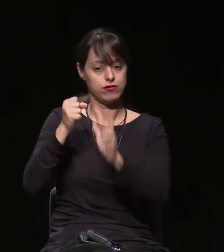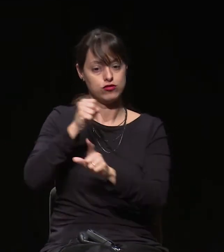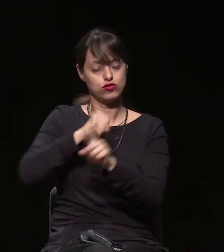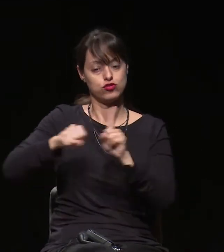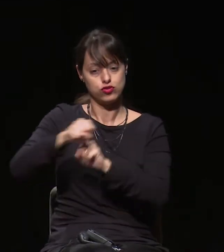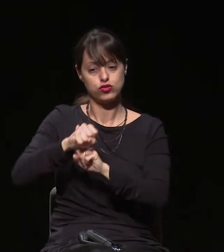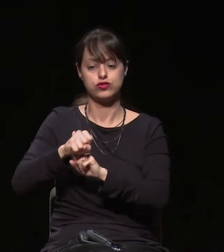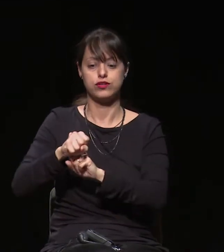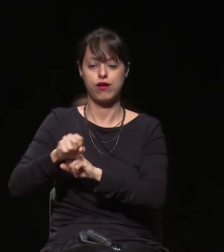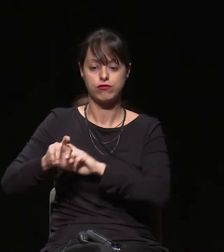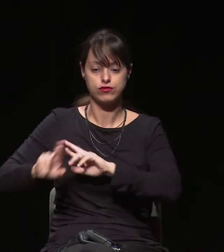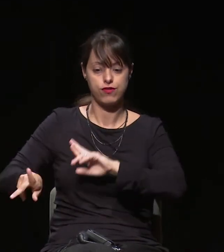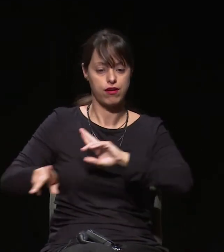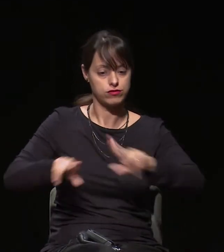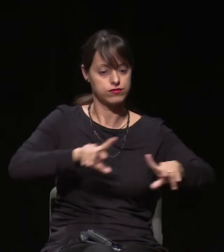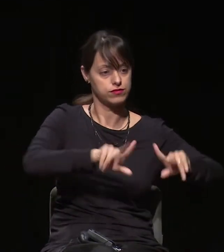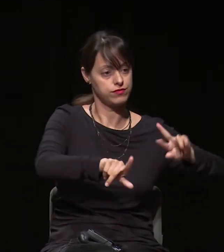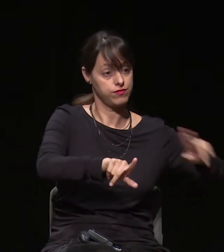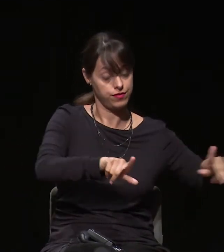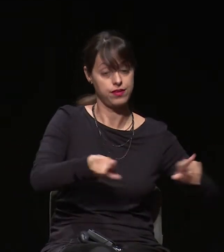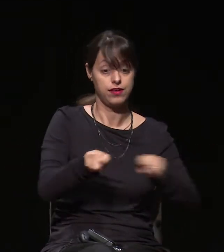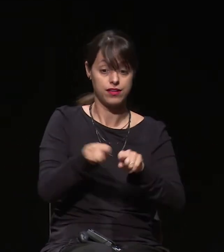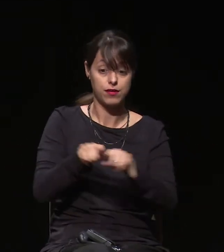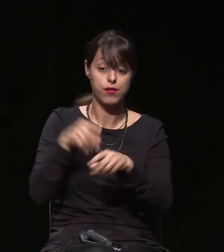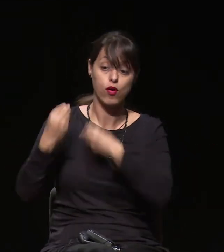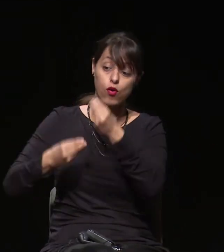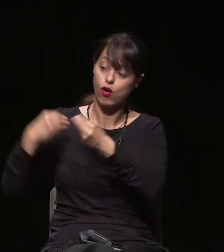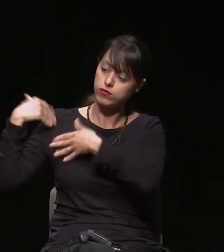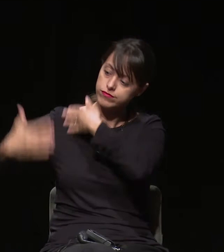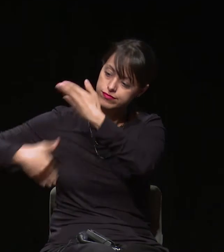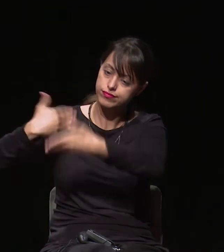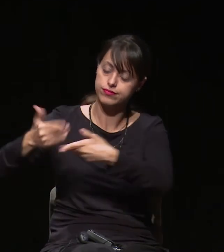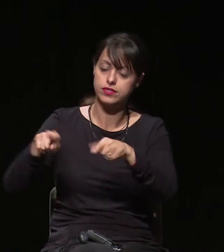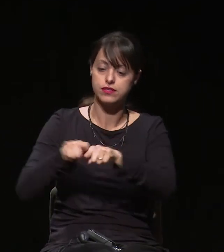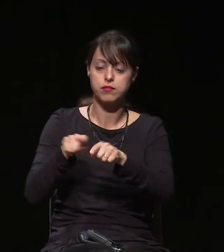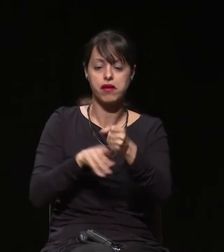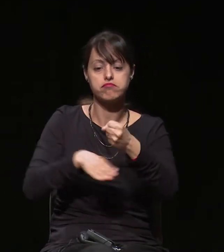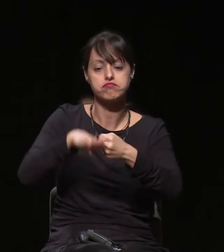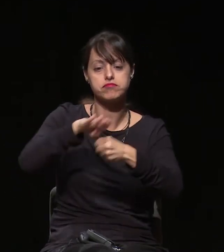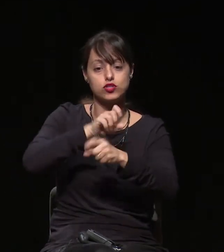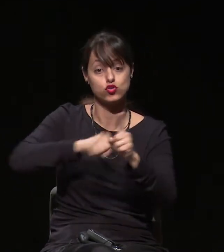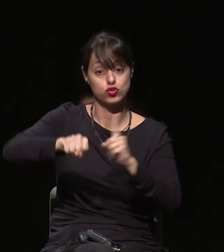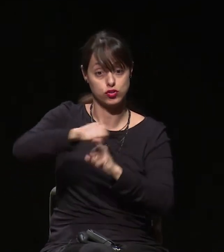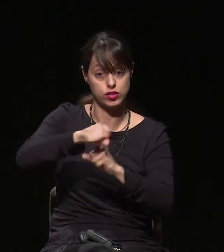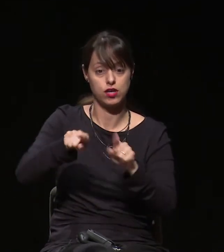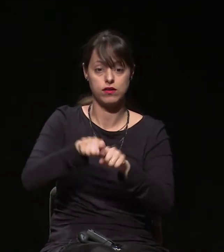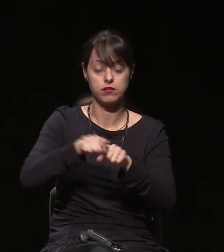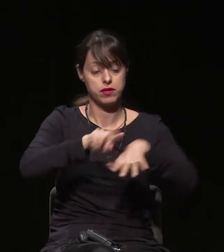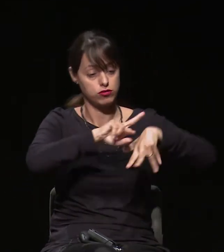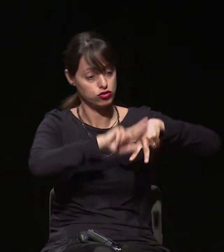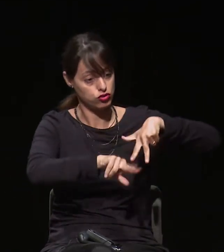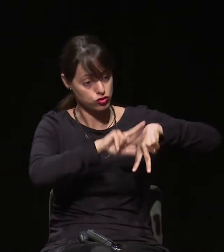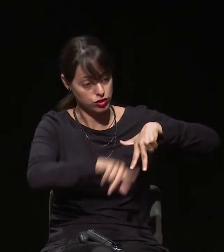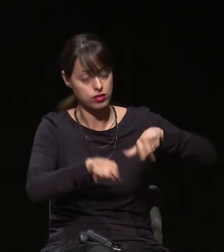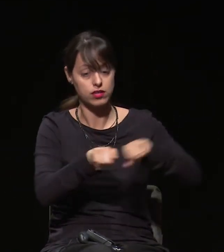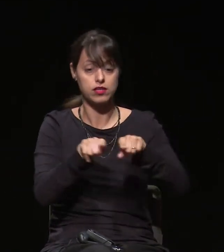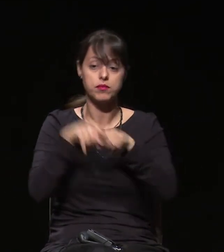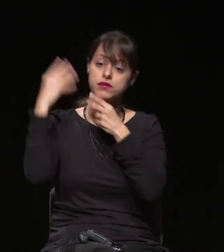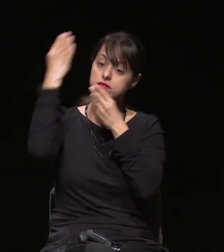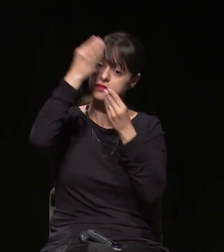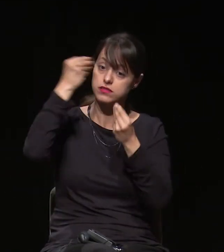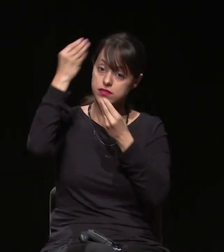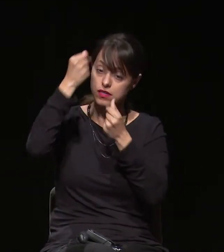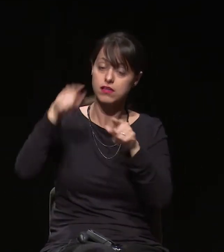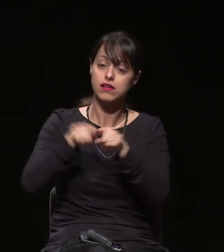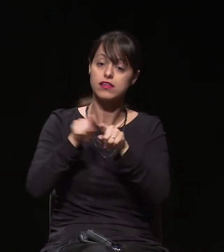diferença, expressas por muitas origens, classes sociais, gêneros, sexualidade, regiões